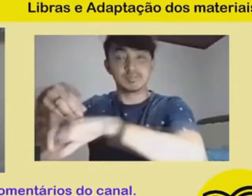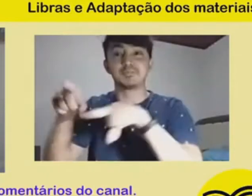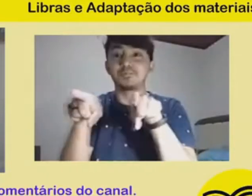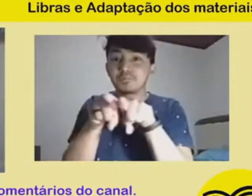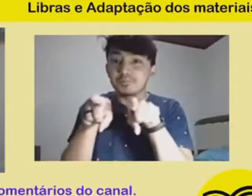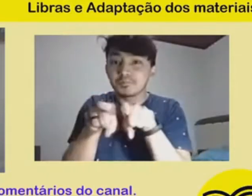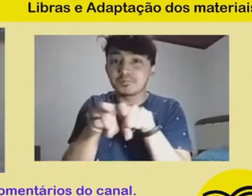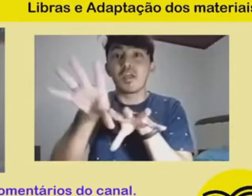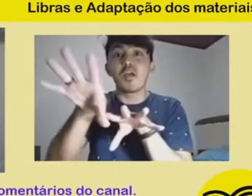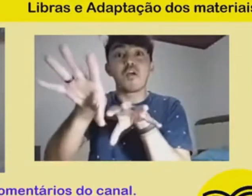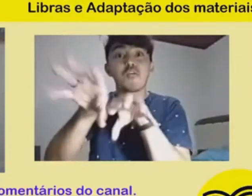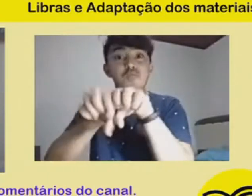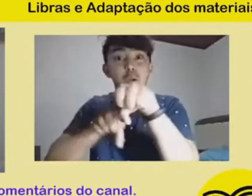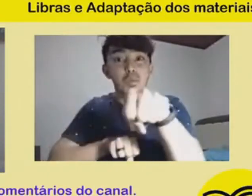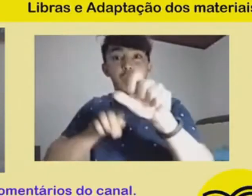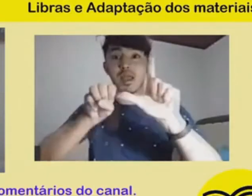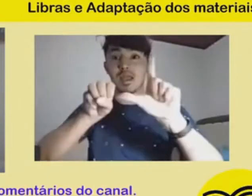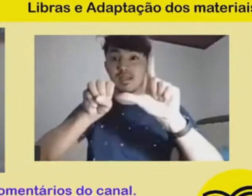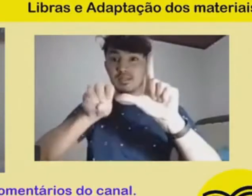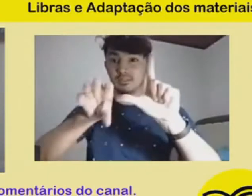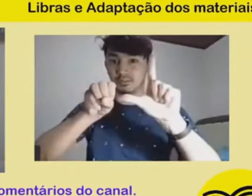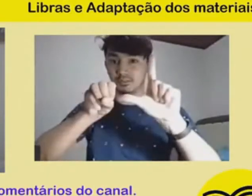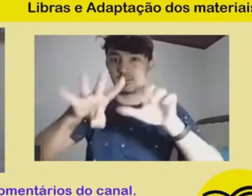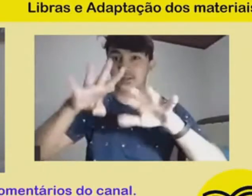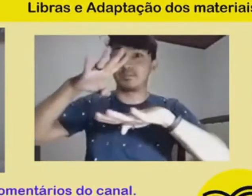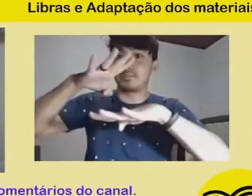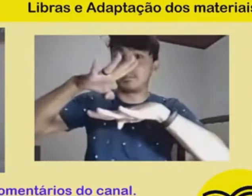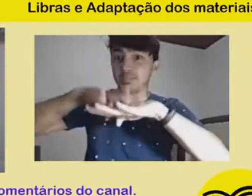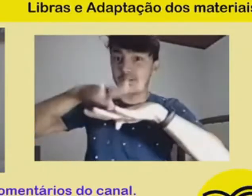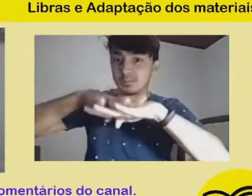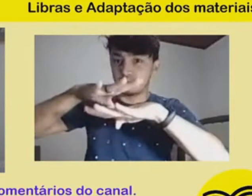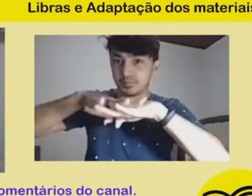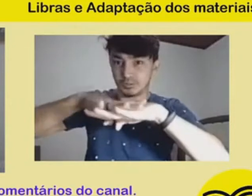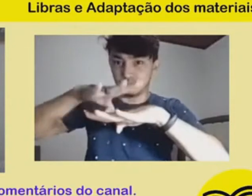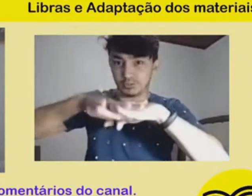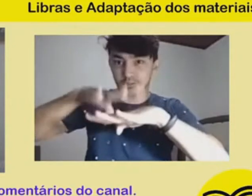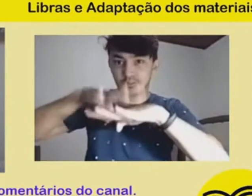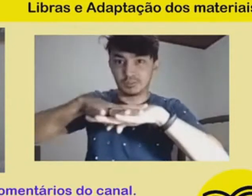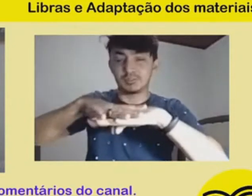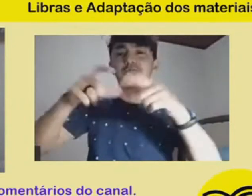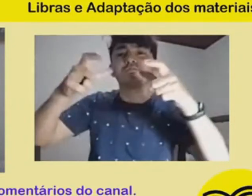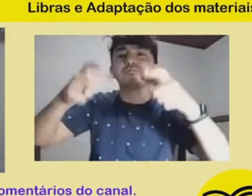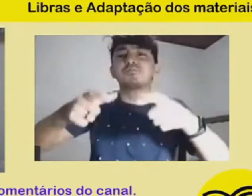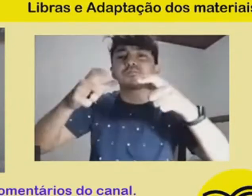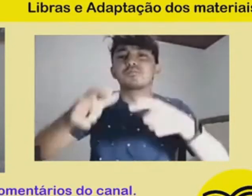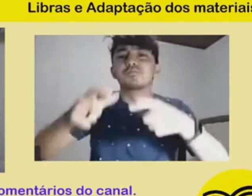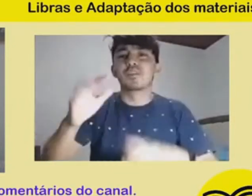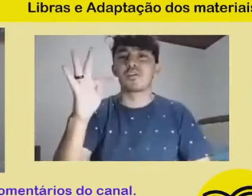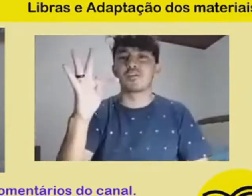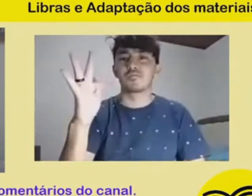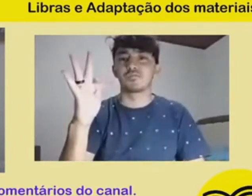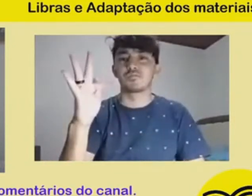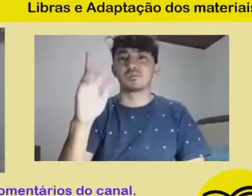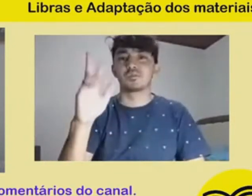Ela é formada em magistério, também é formada em licenciatura de matemática